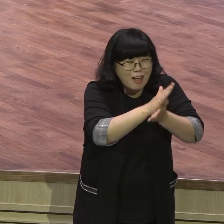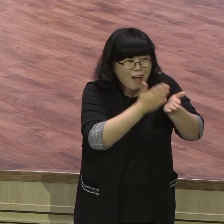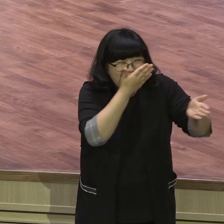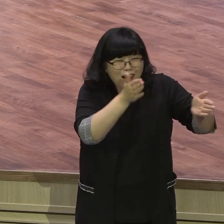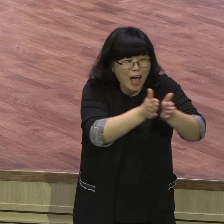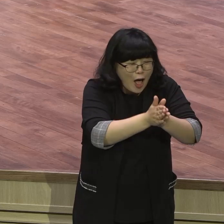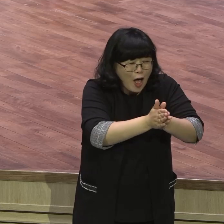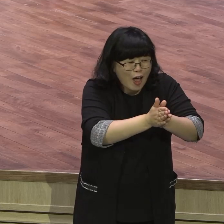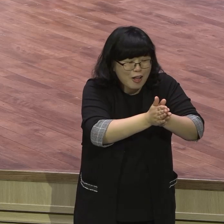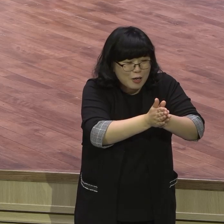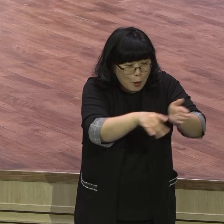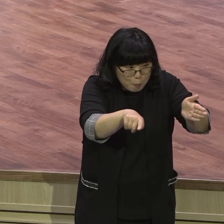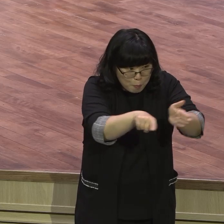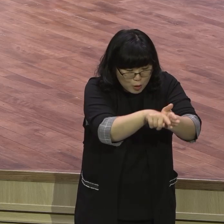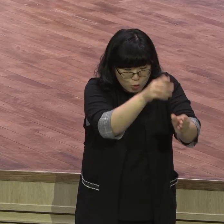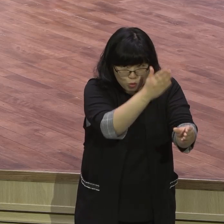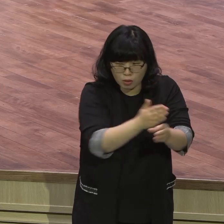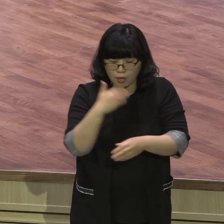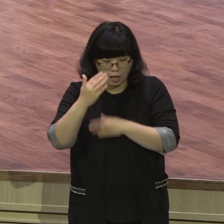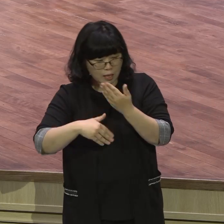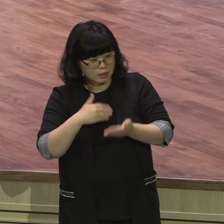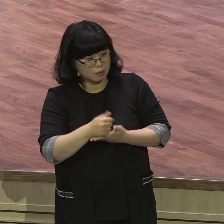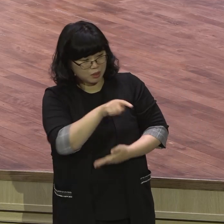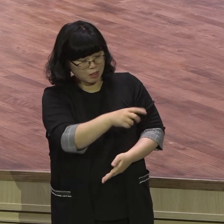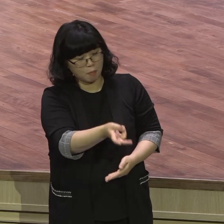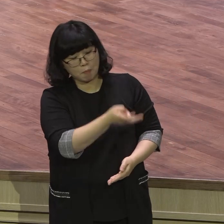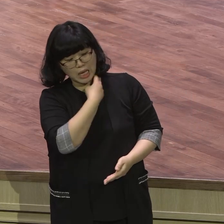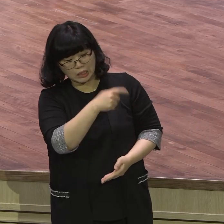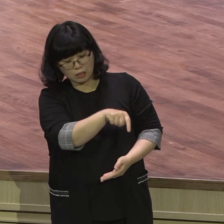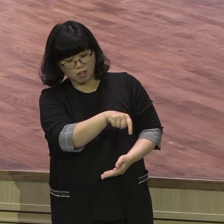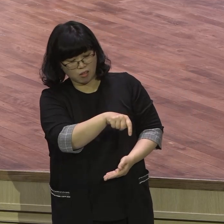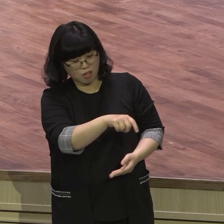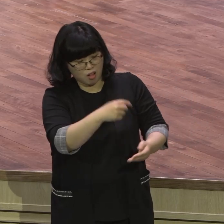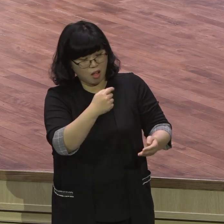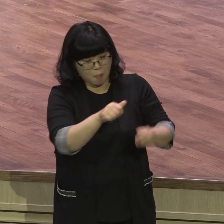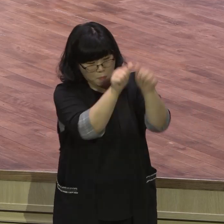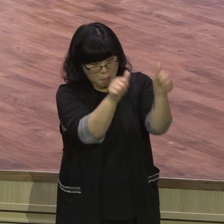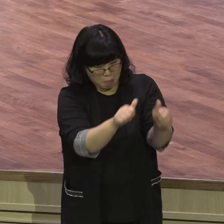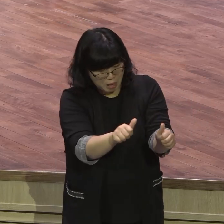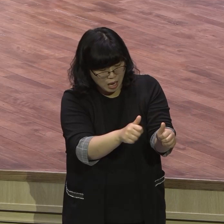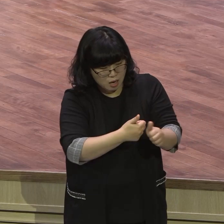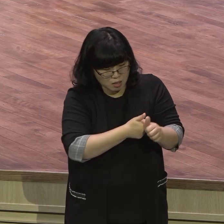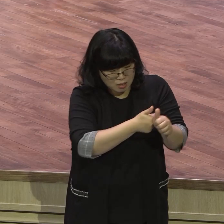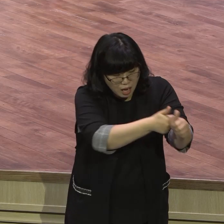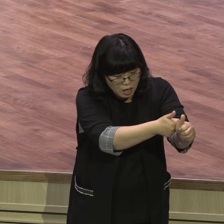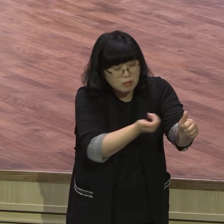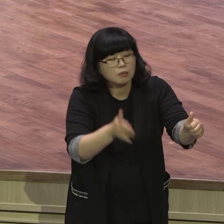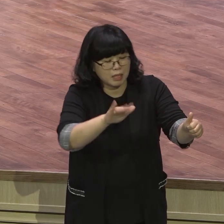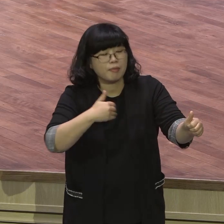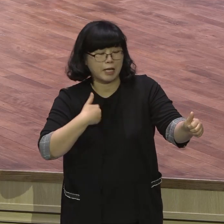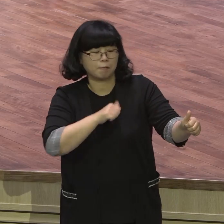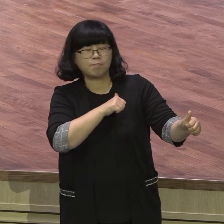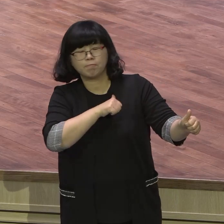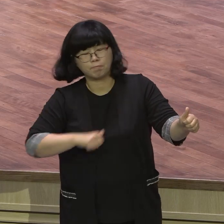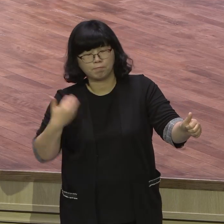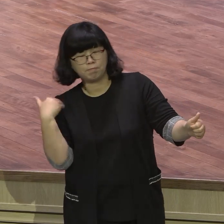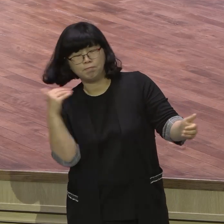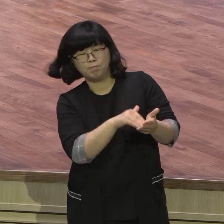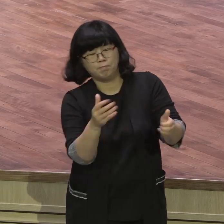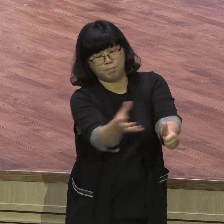발하고 비교가 됩니까 그런데 이렇게까지 하나님이 직접 표현하는 것은요 그만큼 우리를